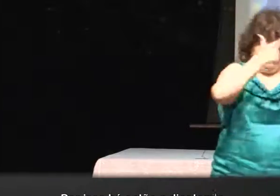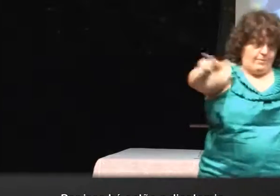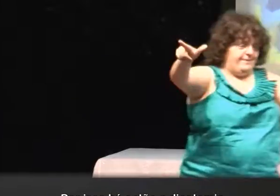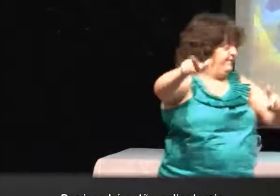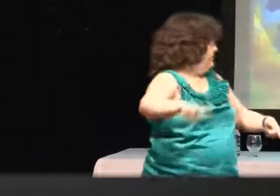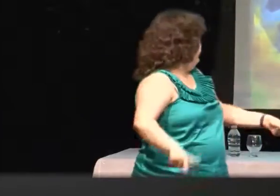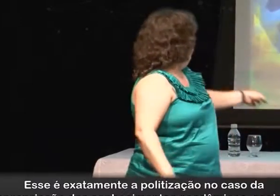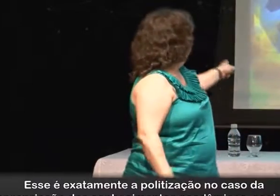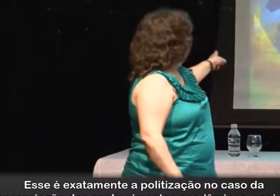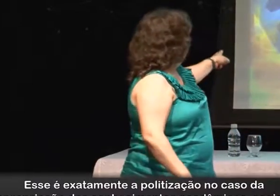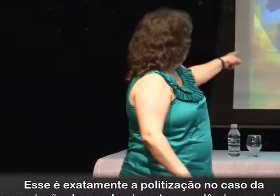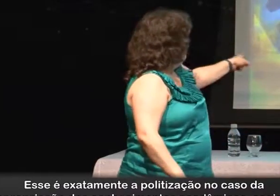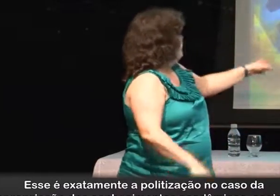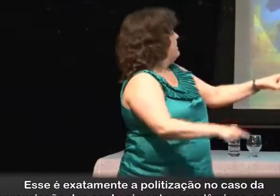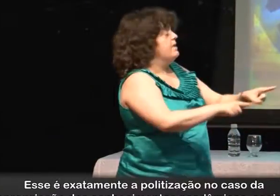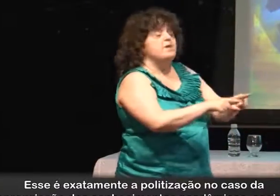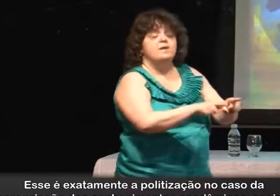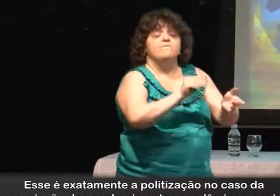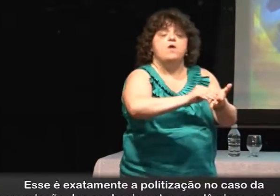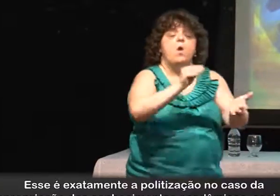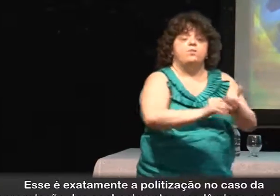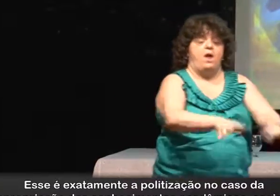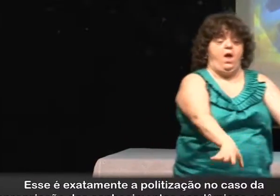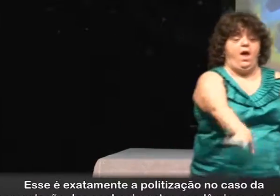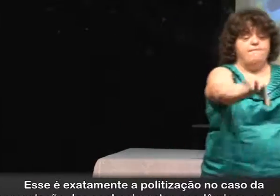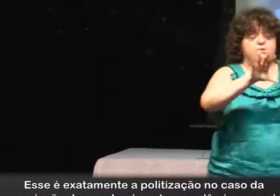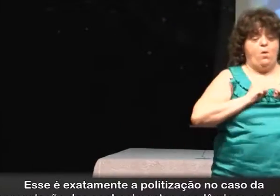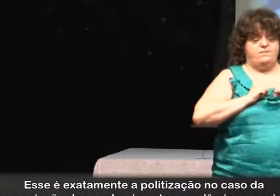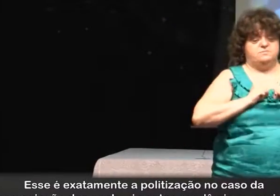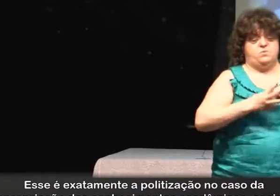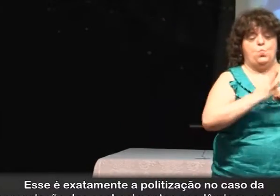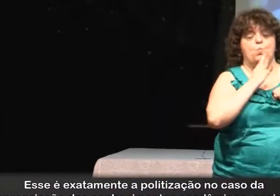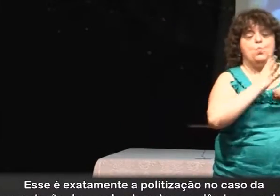dicotomia. E essa é exatamente a problematização,